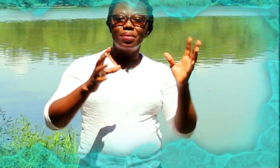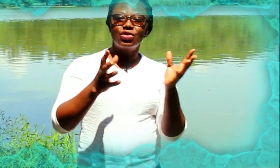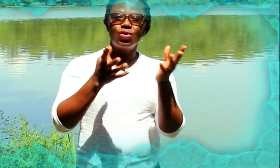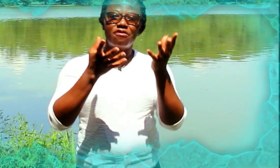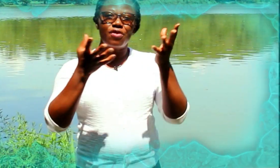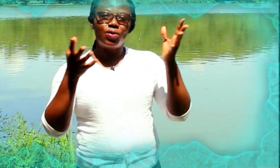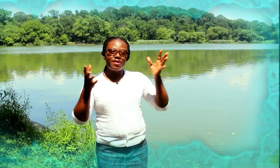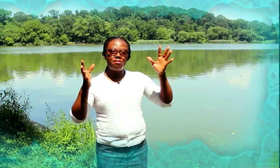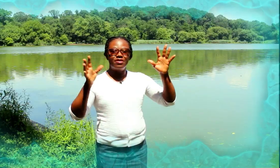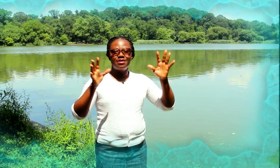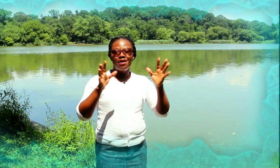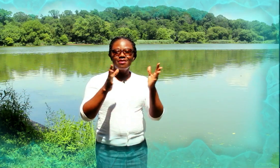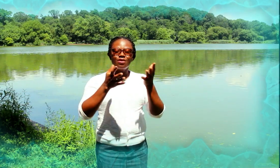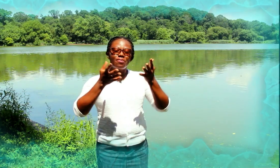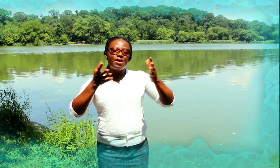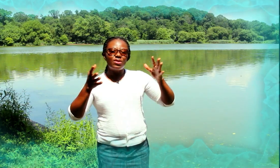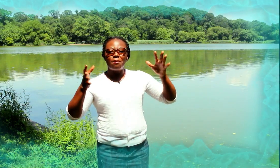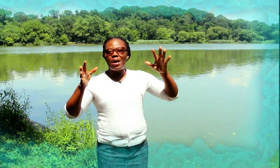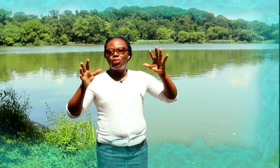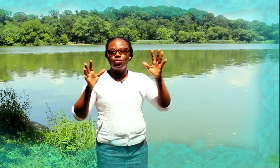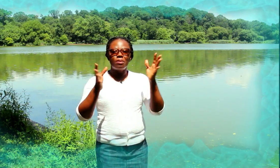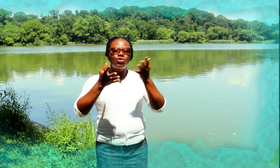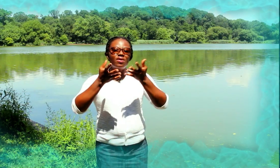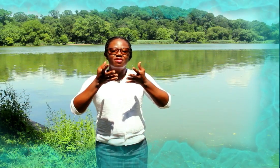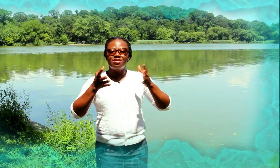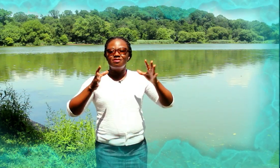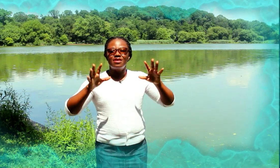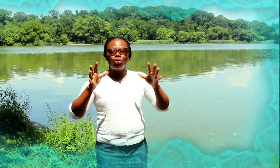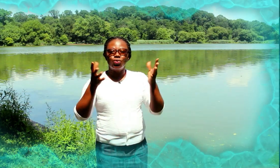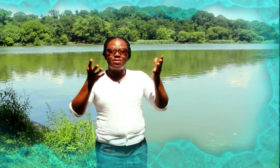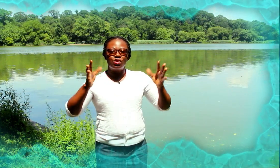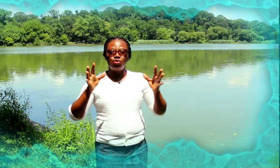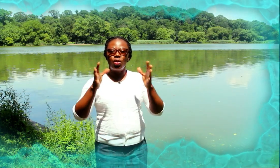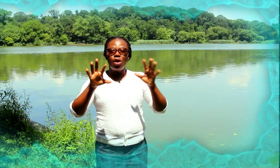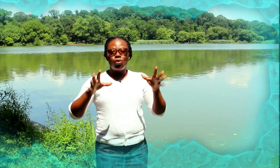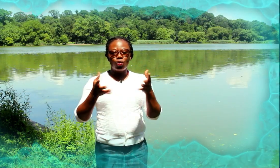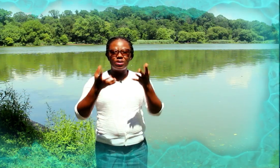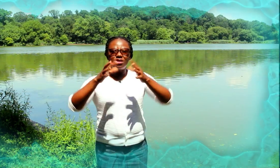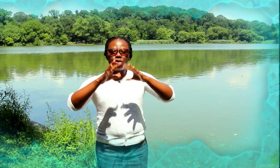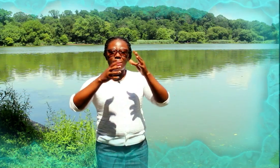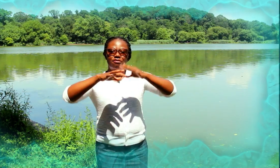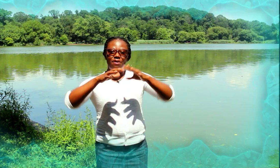vini parce que pays wa ki nan ciel la c'est pour tout moun ki tan kout ti moun sa yo liye.